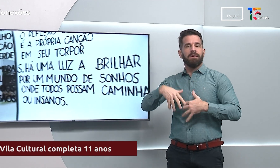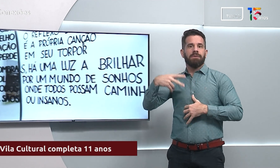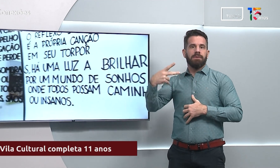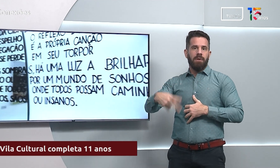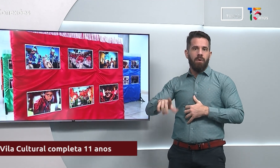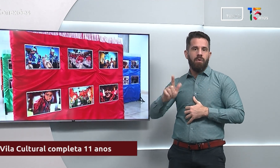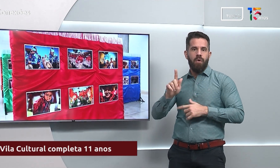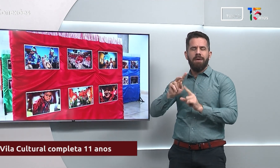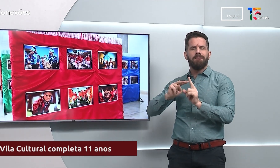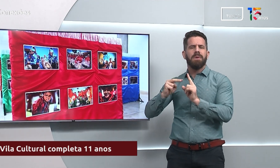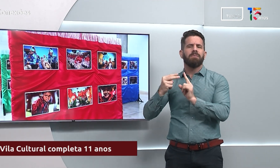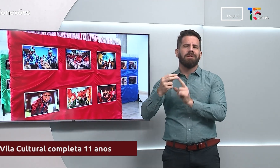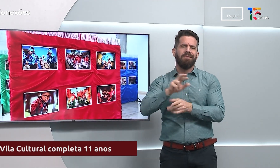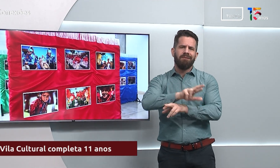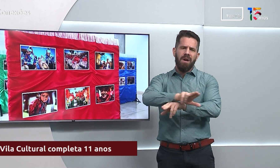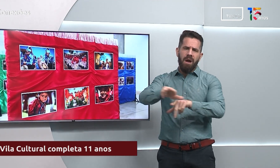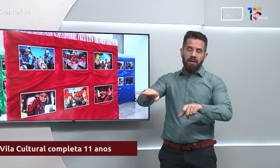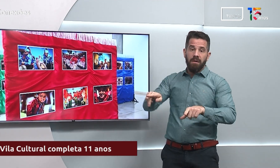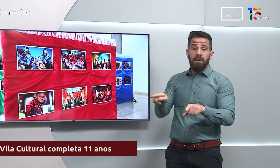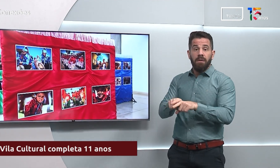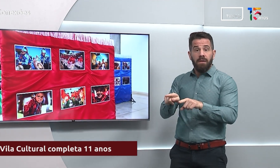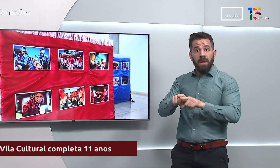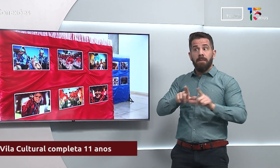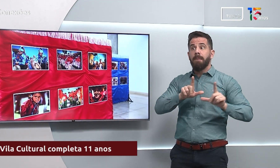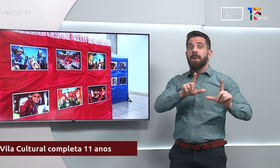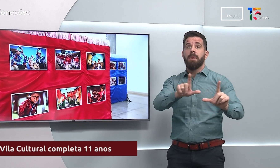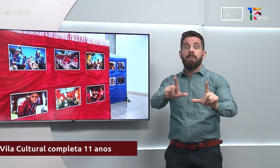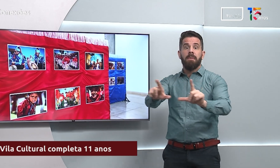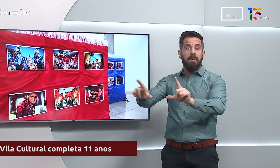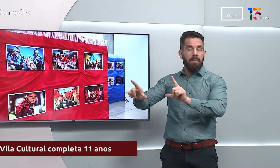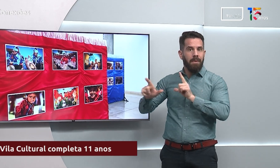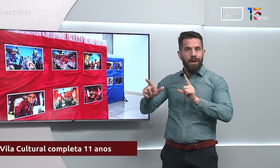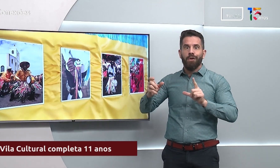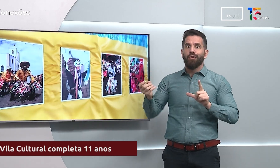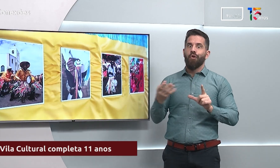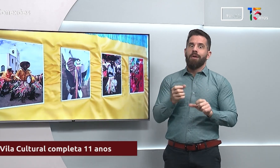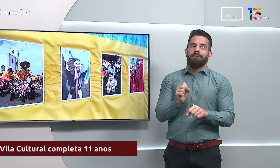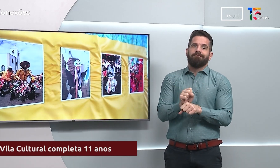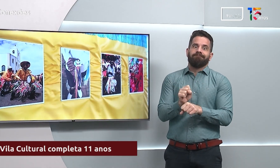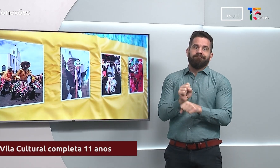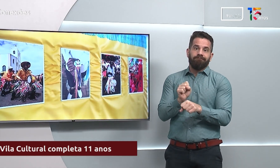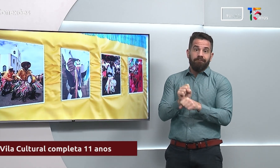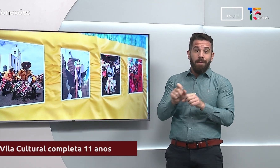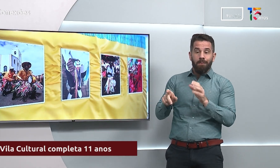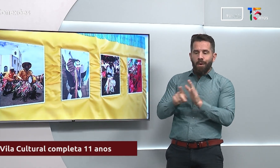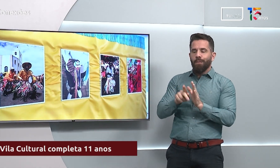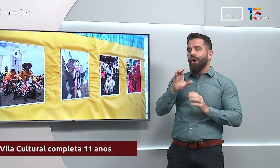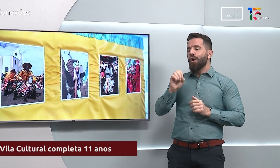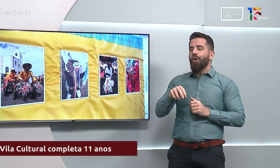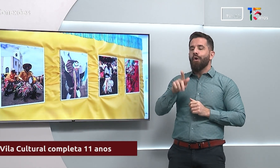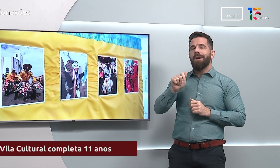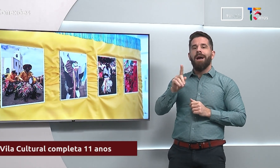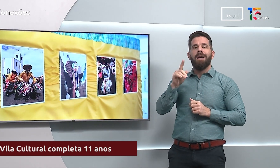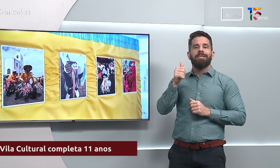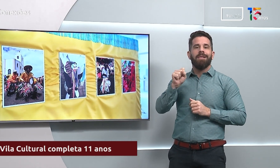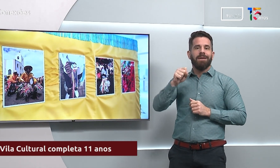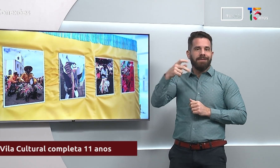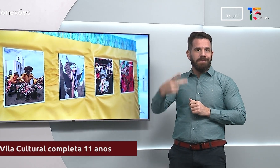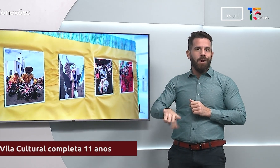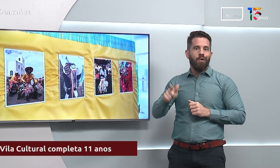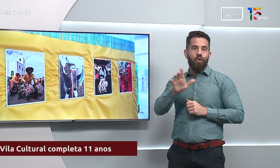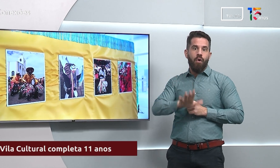uma instalação que aborda a devastação ambiental por meio de materiais resultantes de queimadas, e a exposição Um Novo